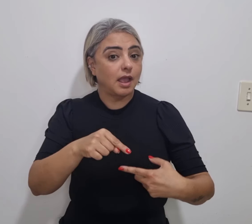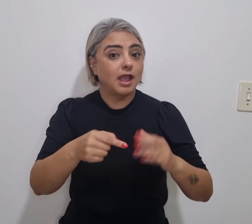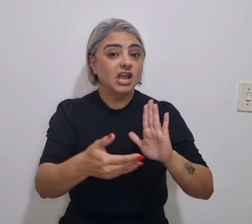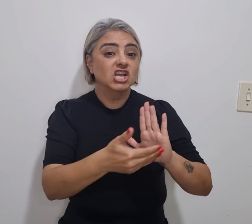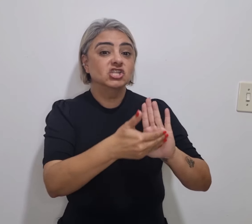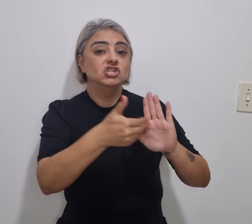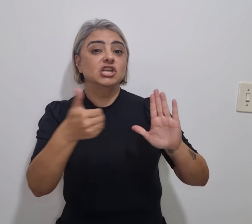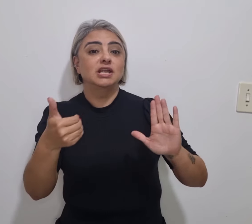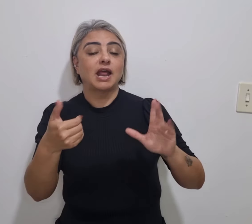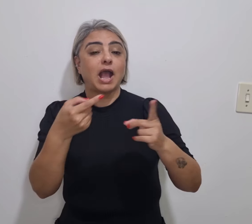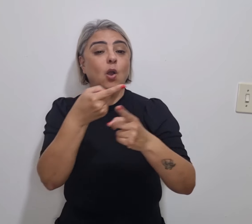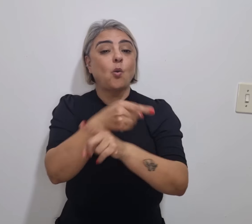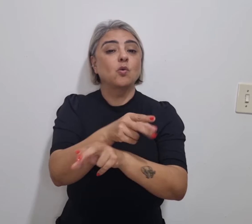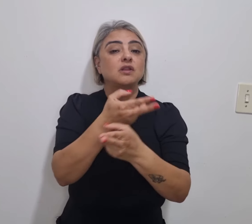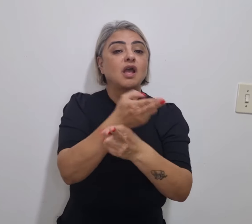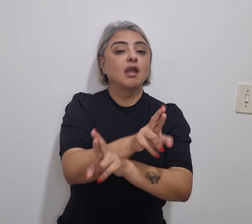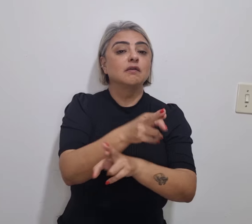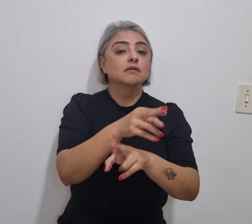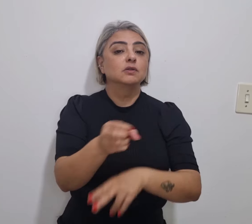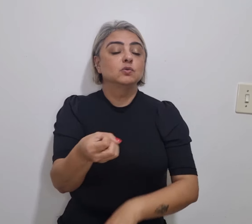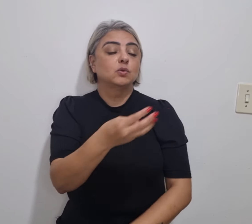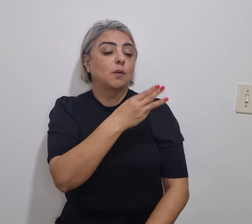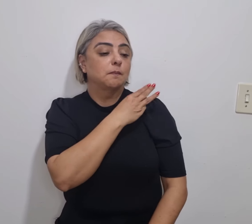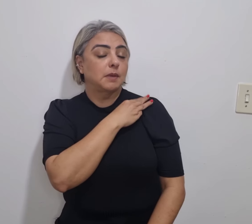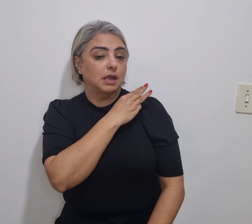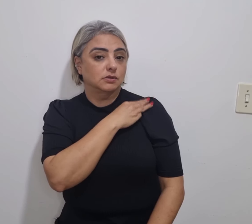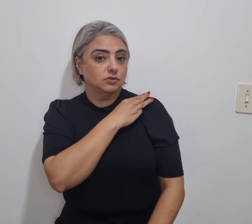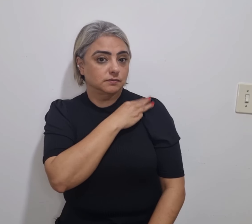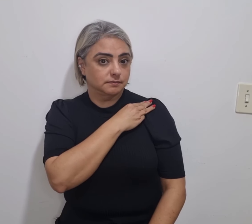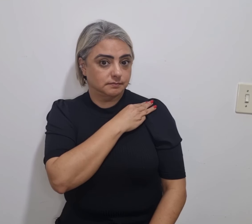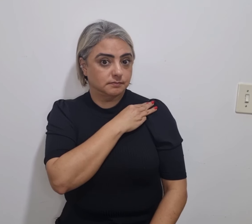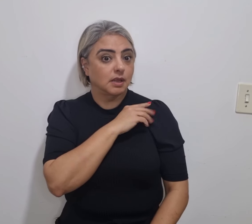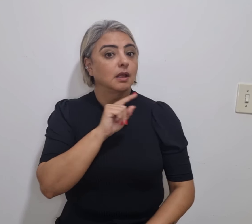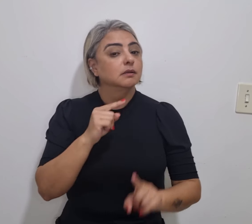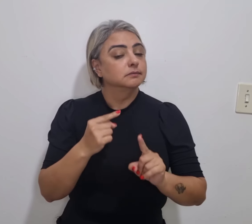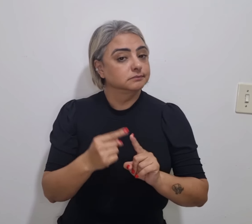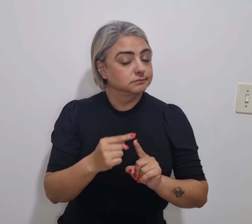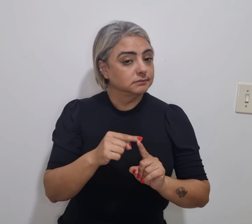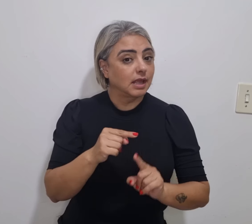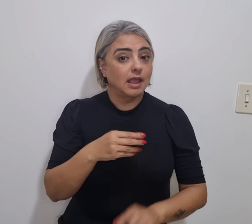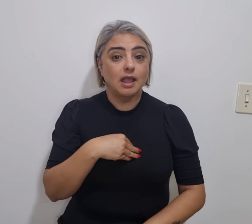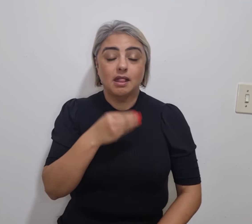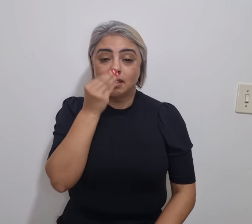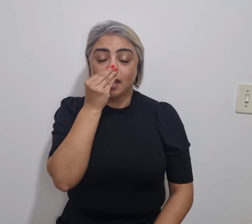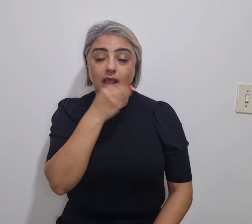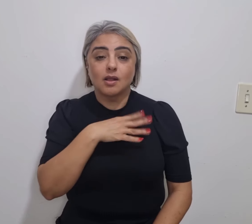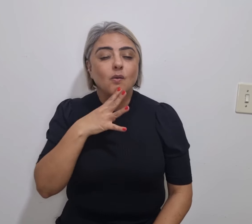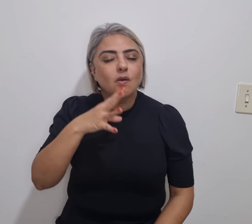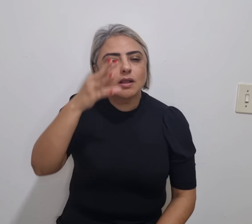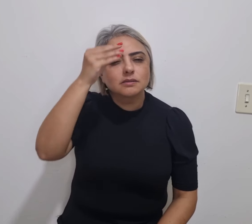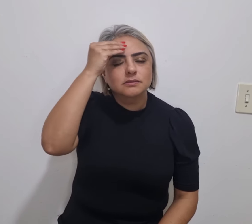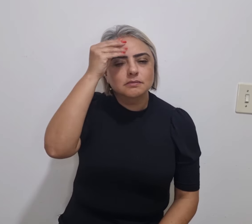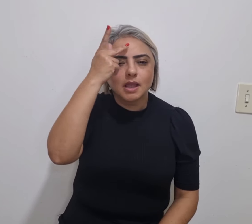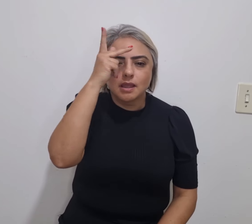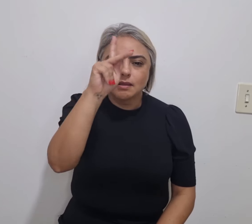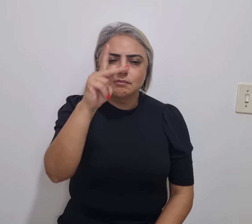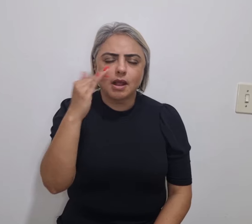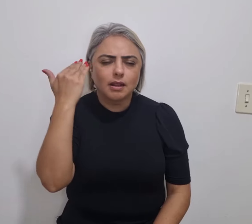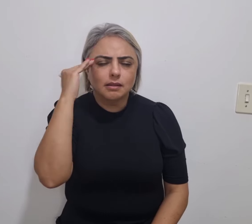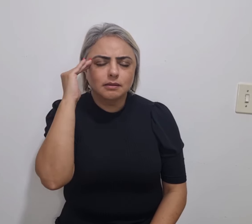a contrarreforma do novo ensino médio, pois ele nega os conhecimentos para entender que a vida